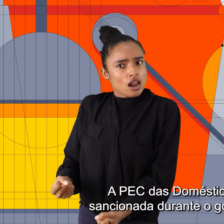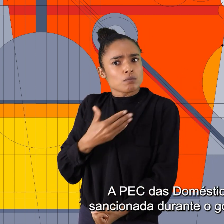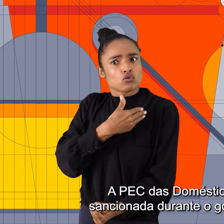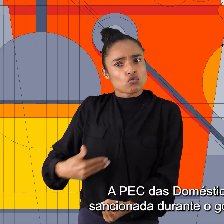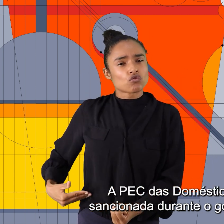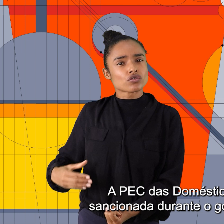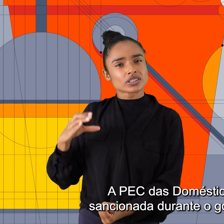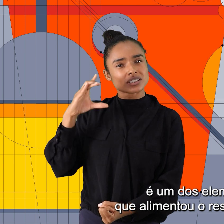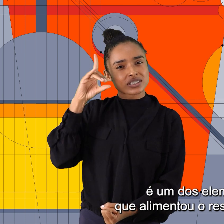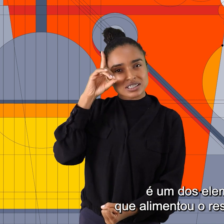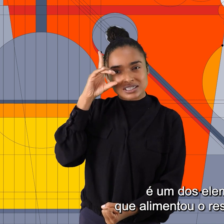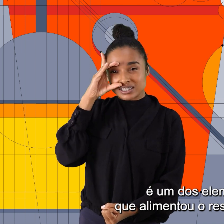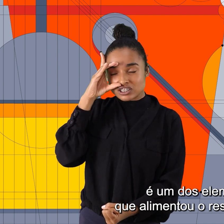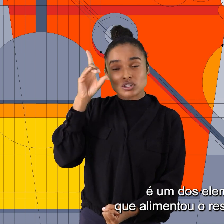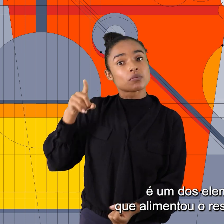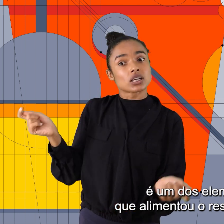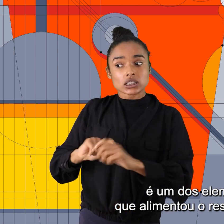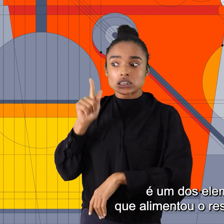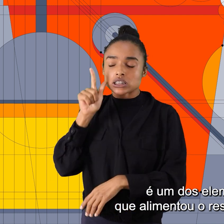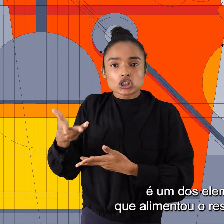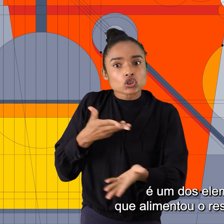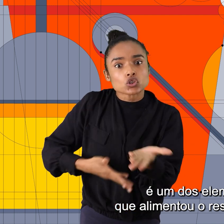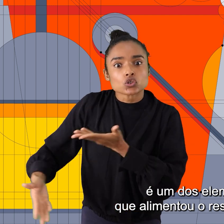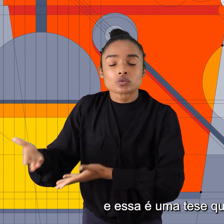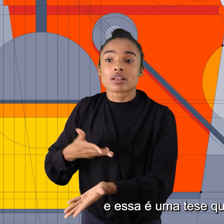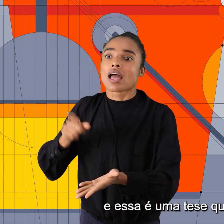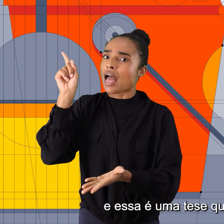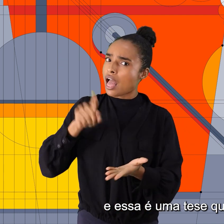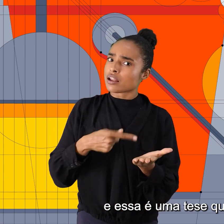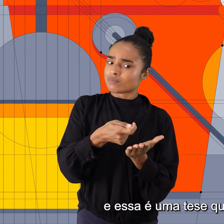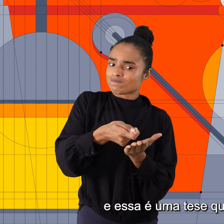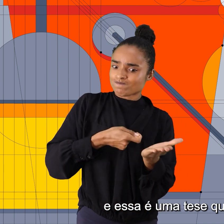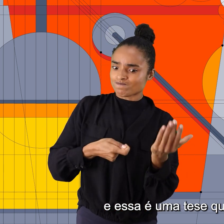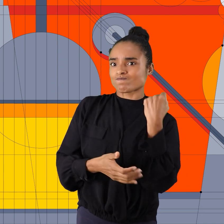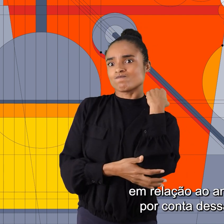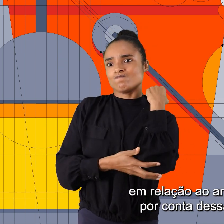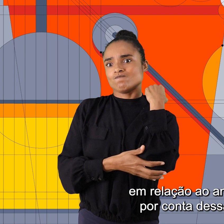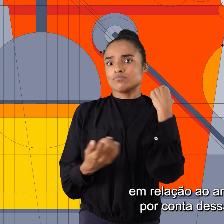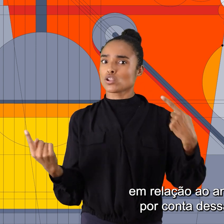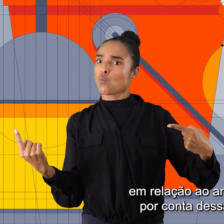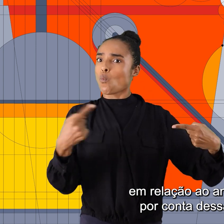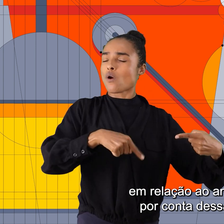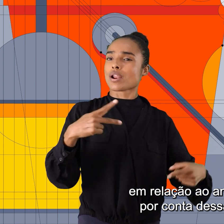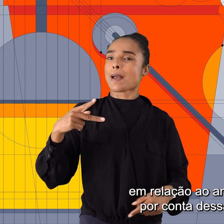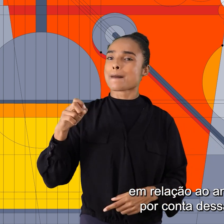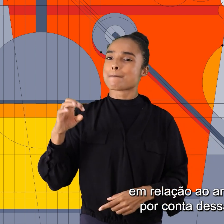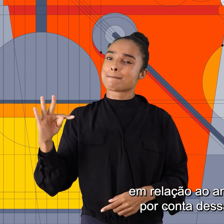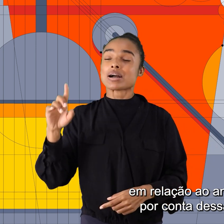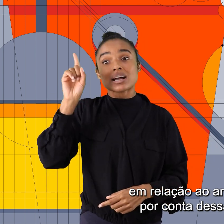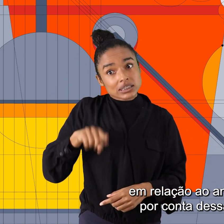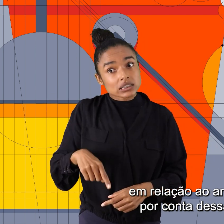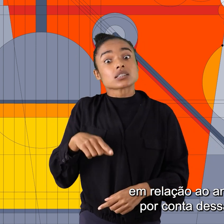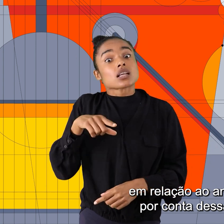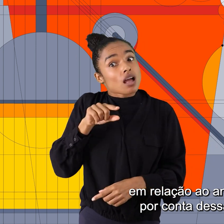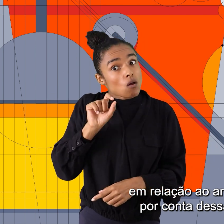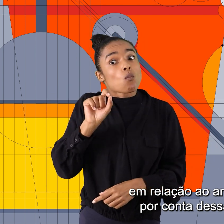durante o governo da Dilma, é um dos elementos que alimentou o ressentimento, e essa é uma tese que eu defendo, em relação ao antipetismo,